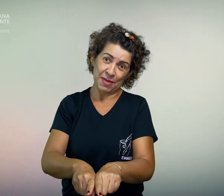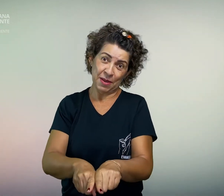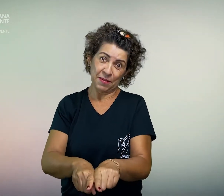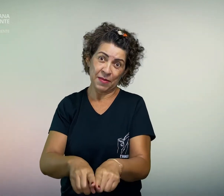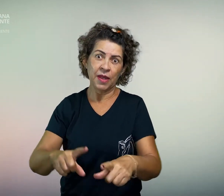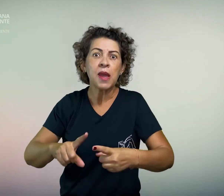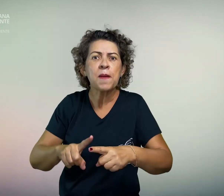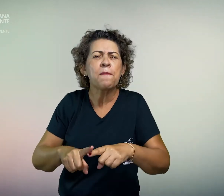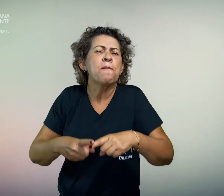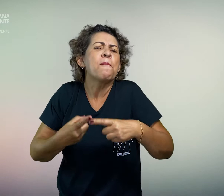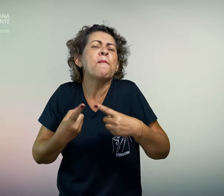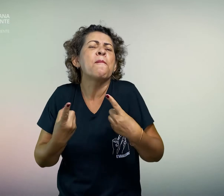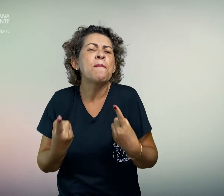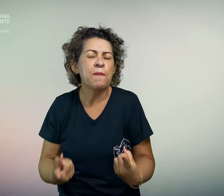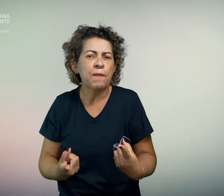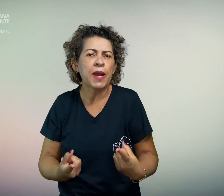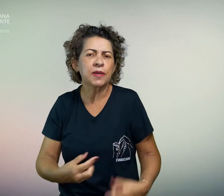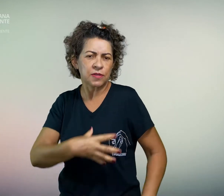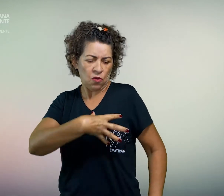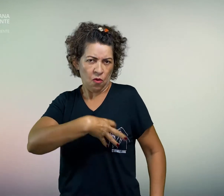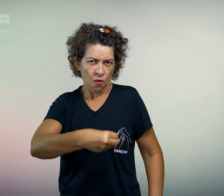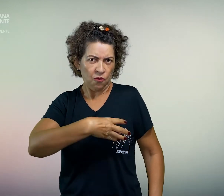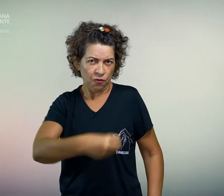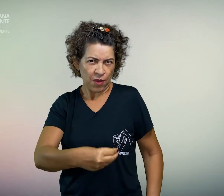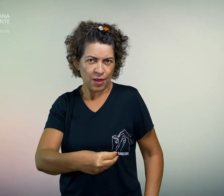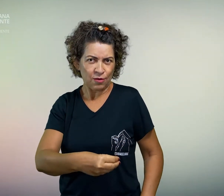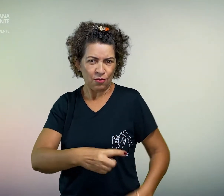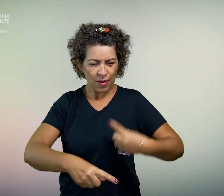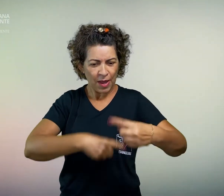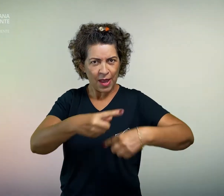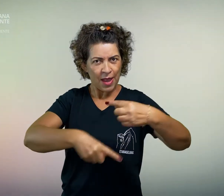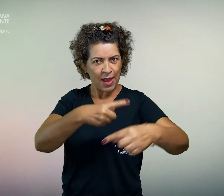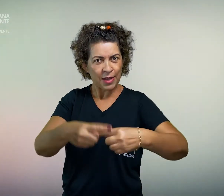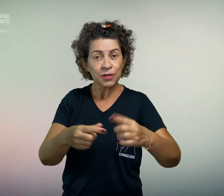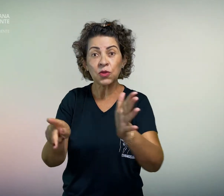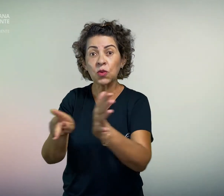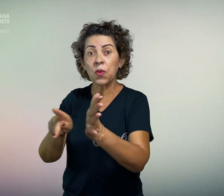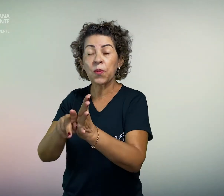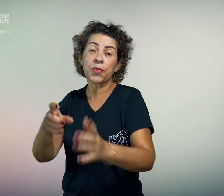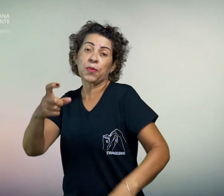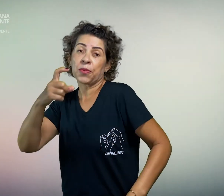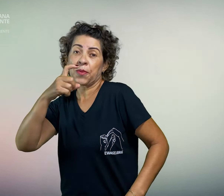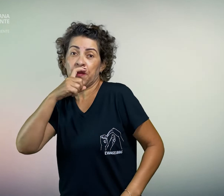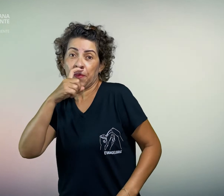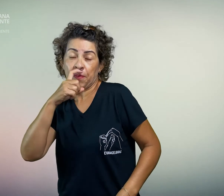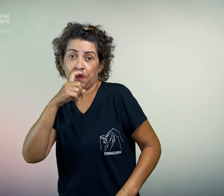A verdade não é que o filho herde do seu pai algum demônio que o force a